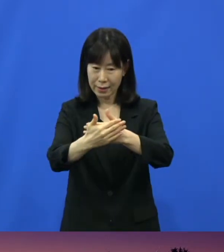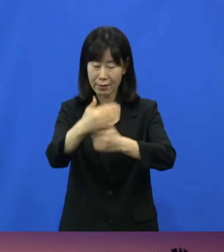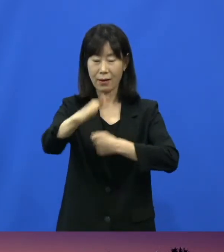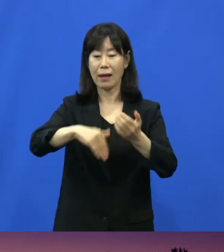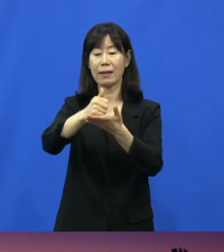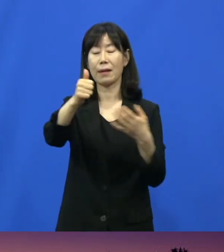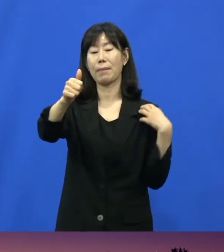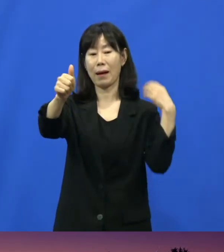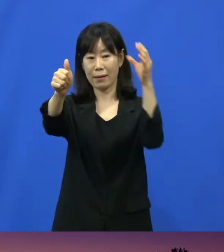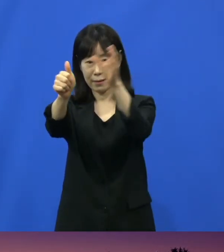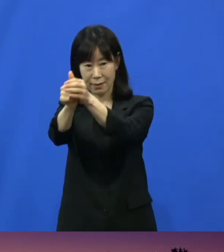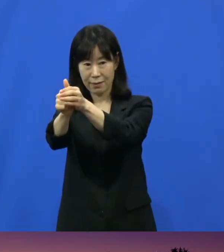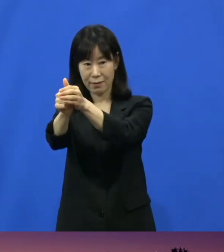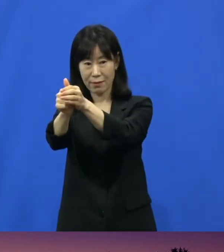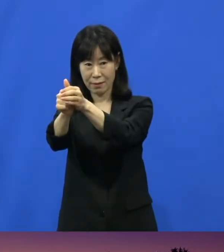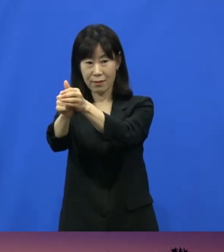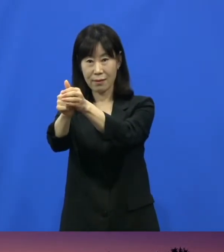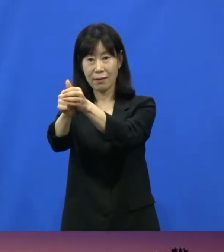거예요.